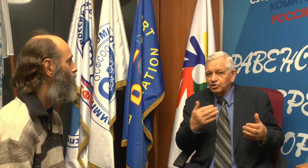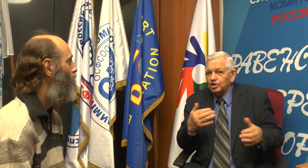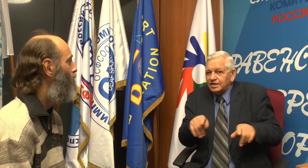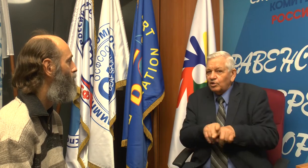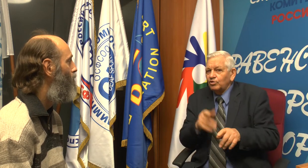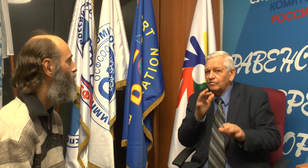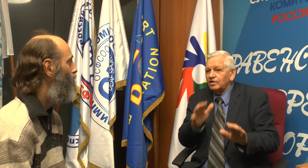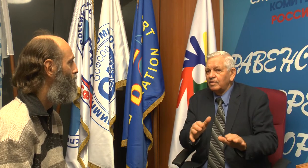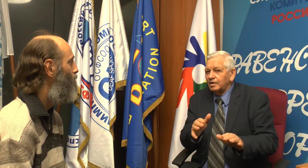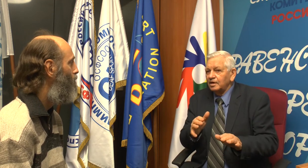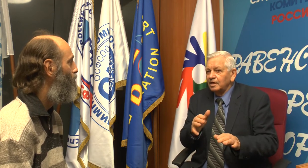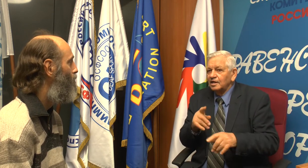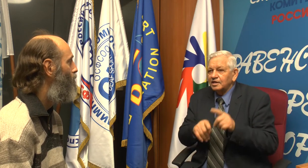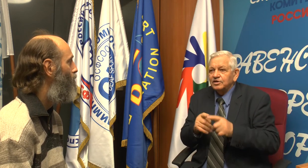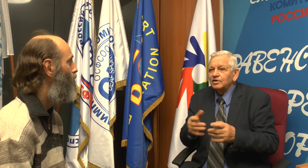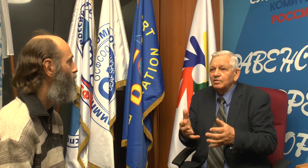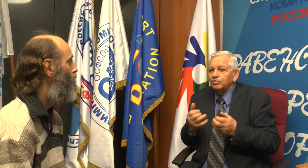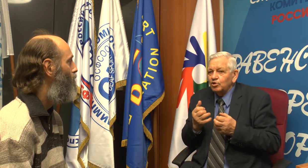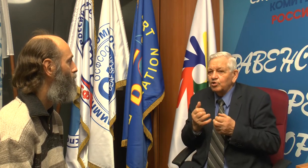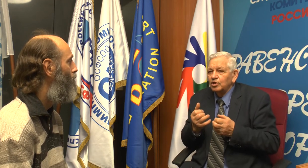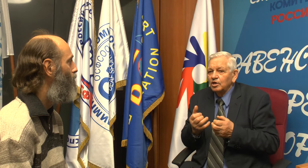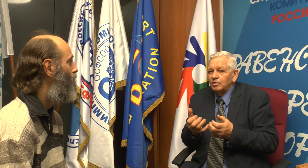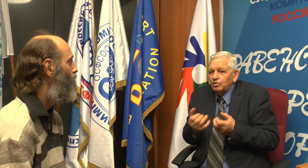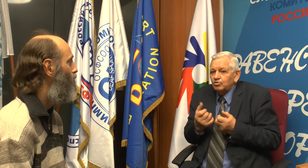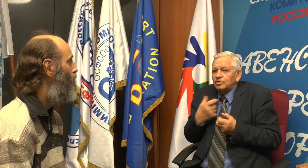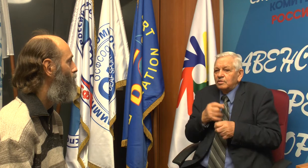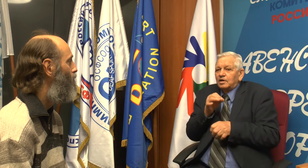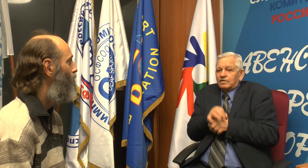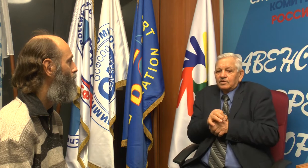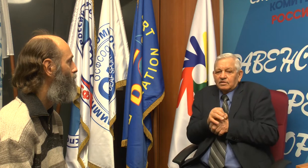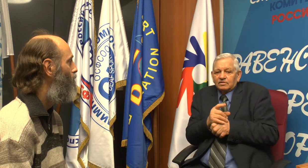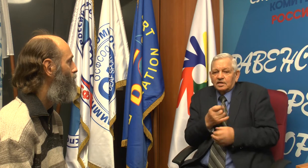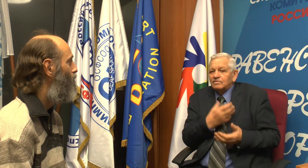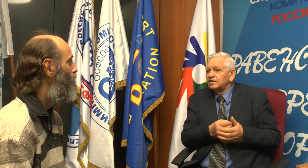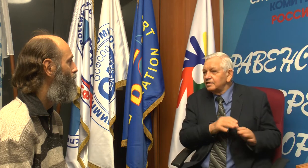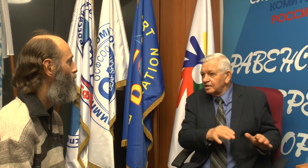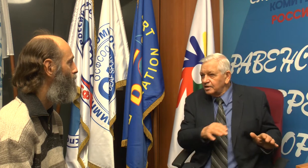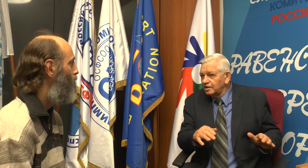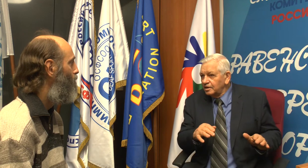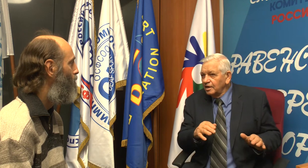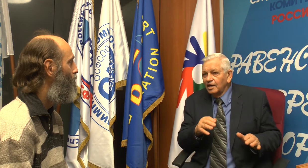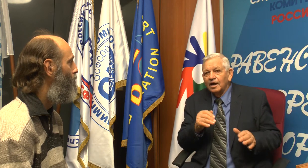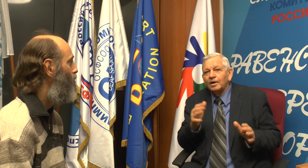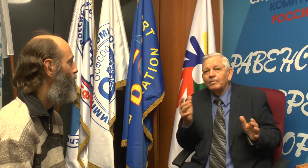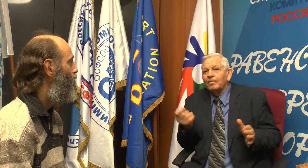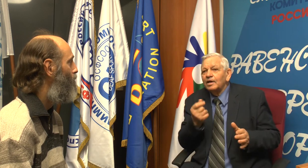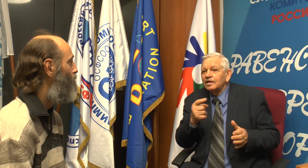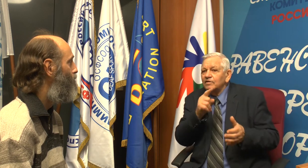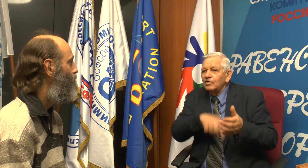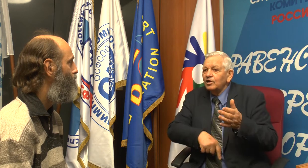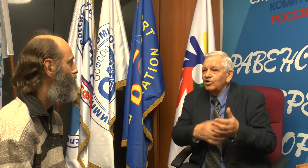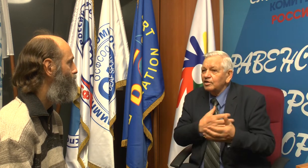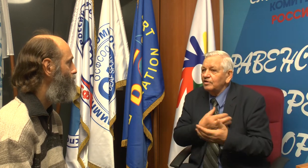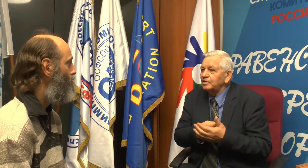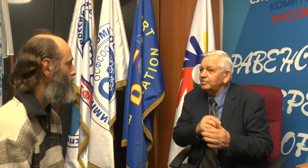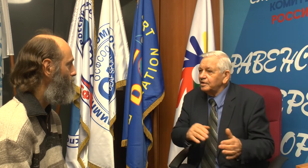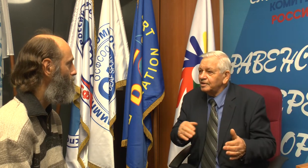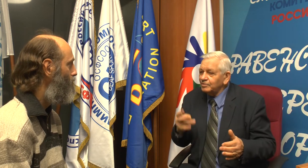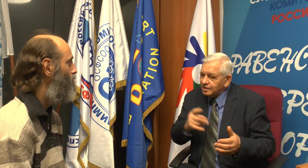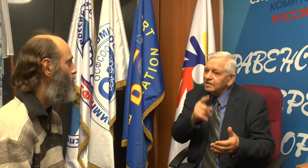Сейчас такое время. Родители больше берут на себя ответственность за своих детей. Мало доверяют своим детям. Надо